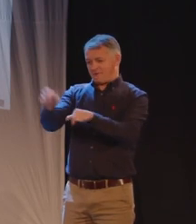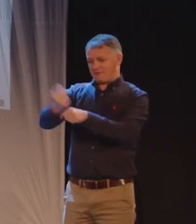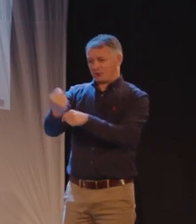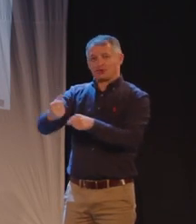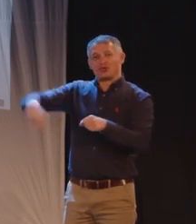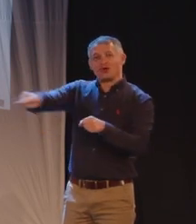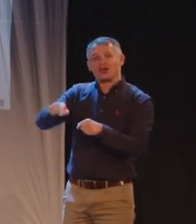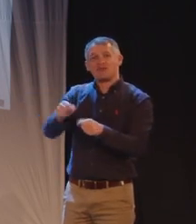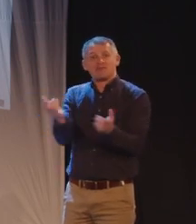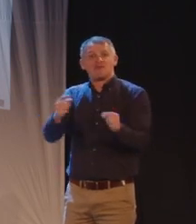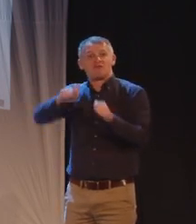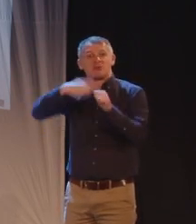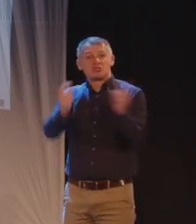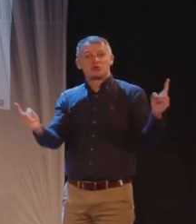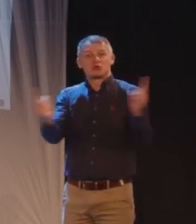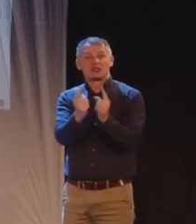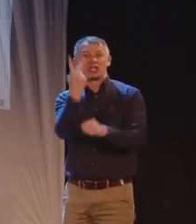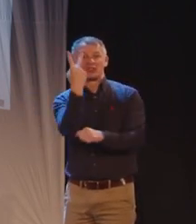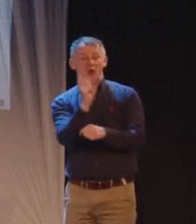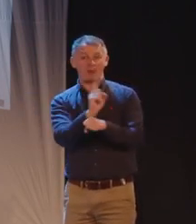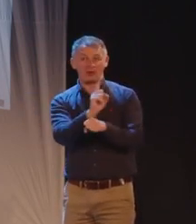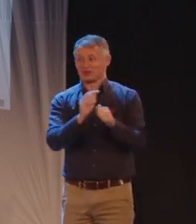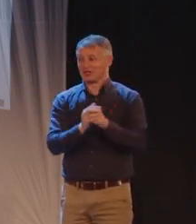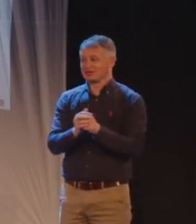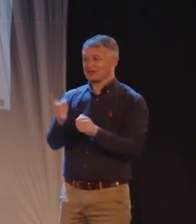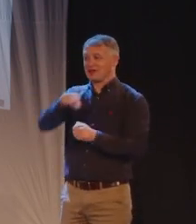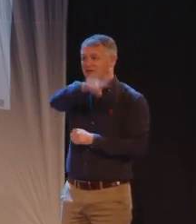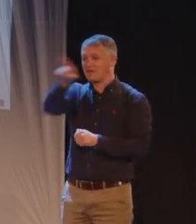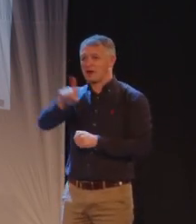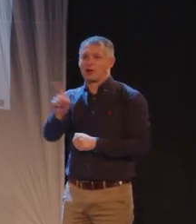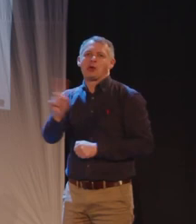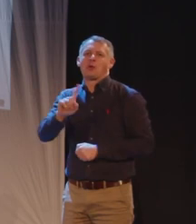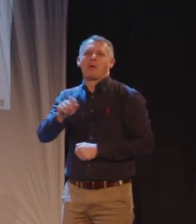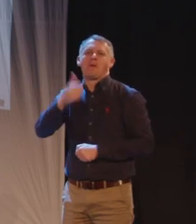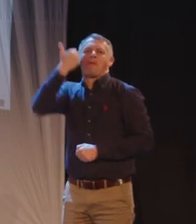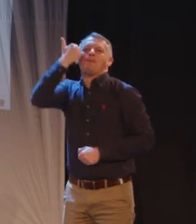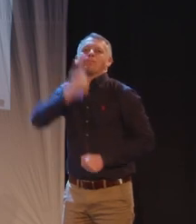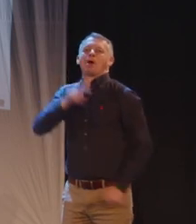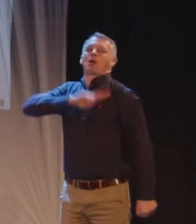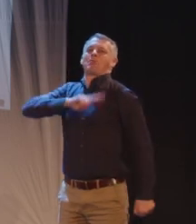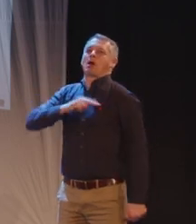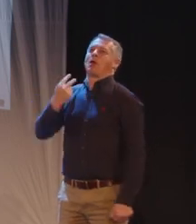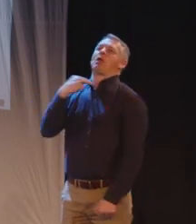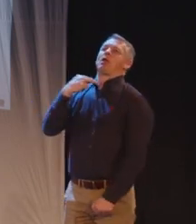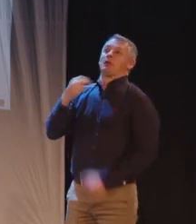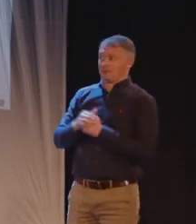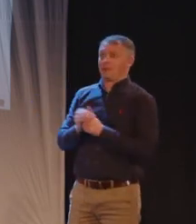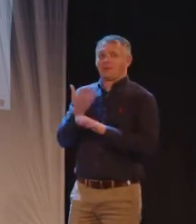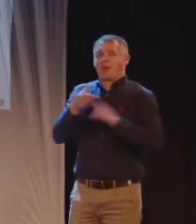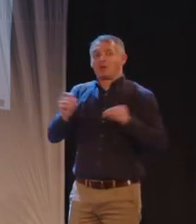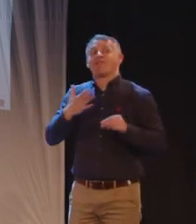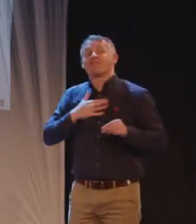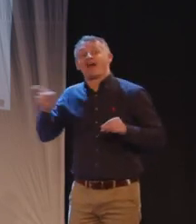carte, filmulețe scurte de câte 2 minute, încât să nu vă pierdeți răbdarea, ci mai mult să vă stârnim interesul,